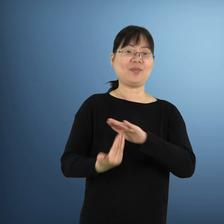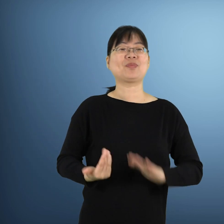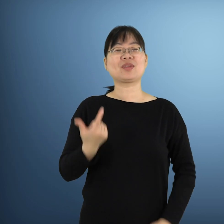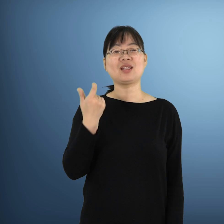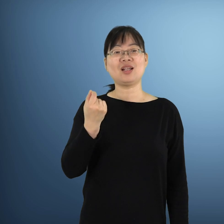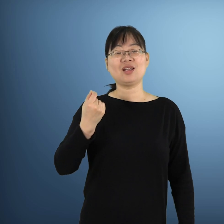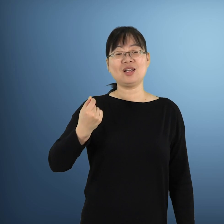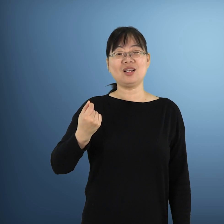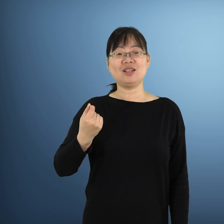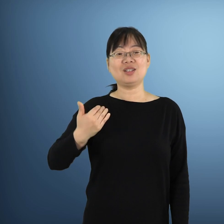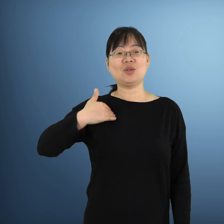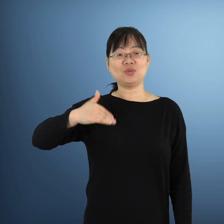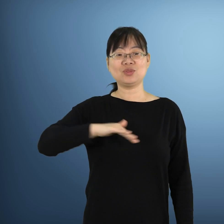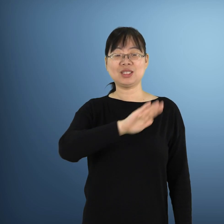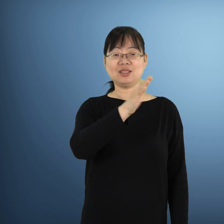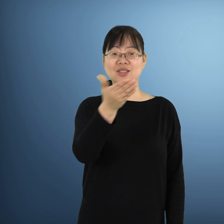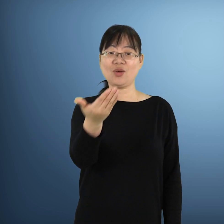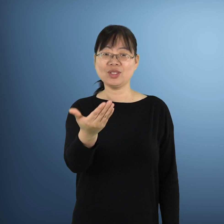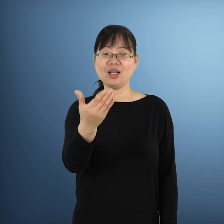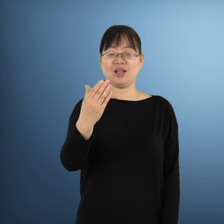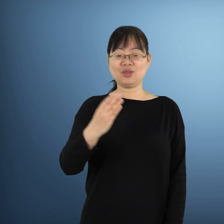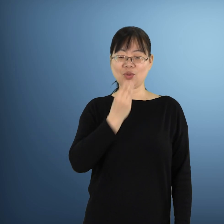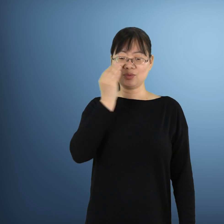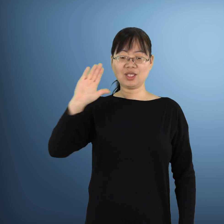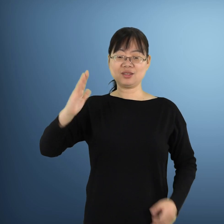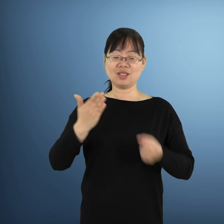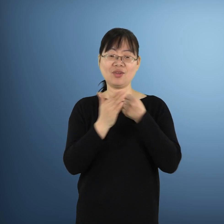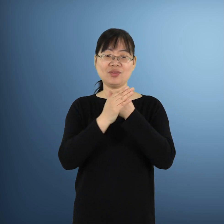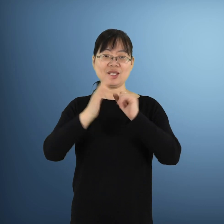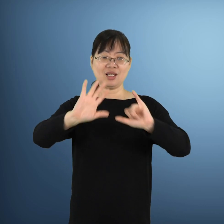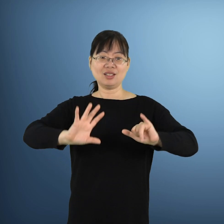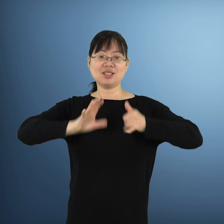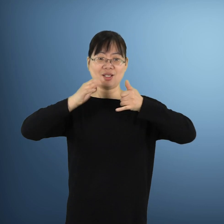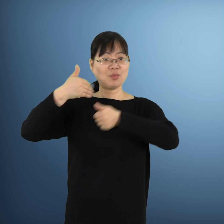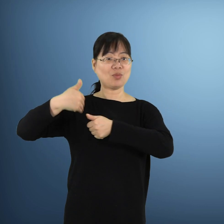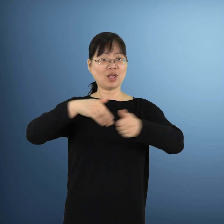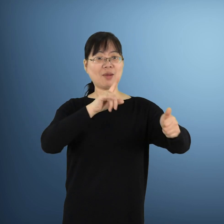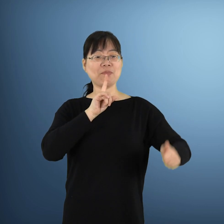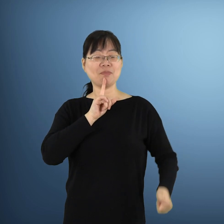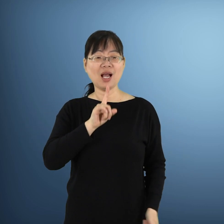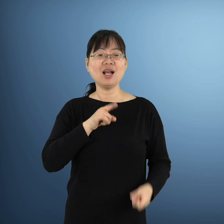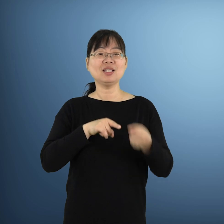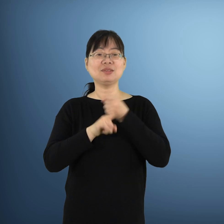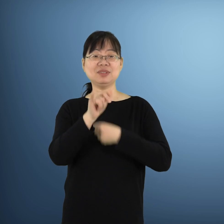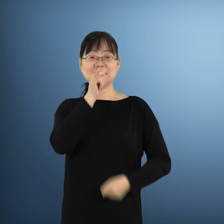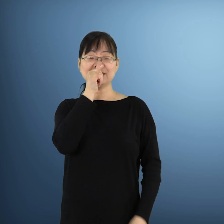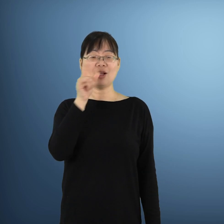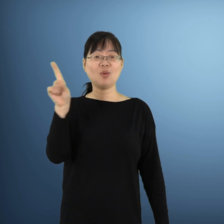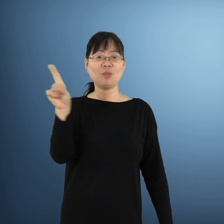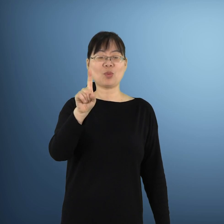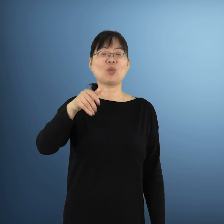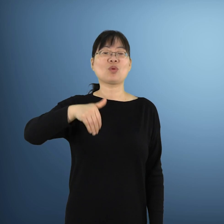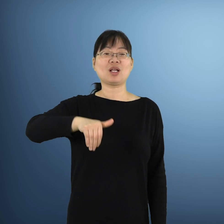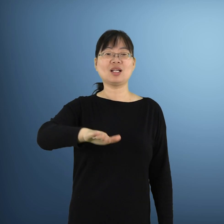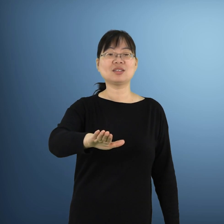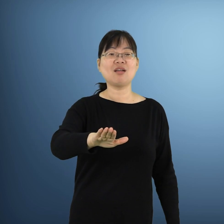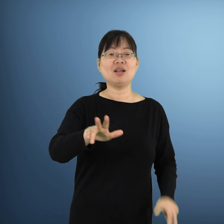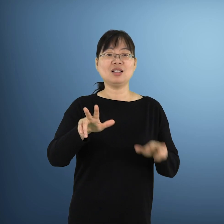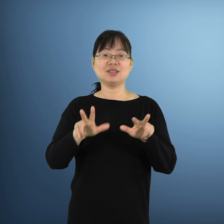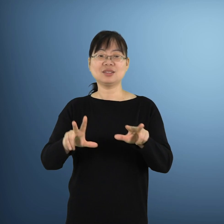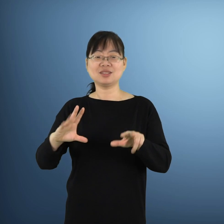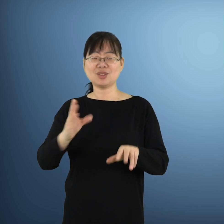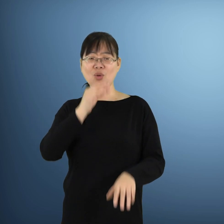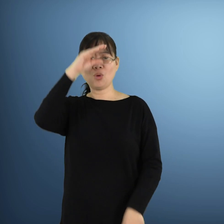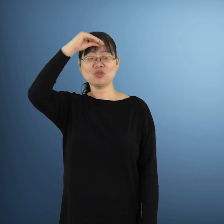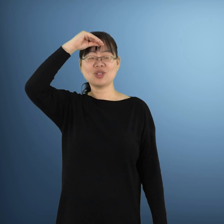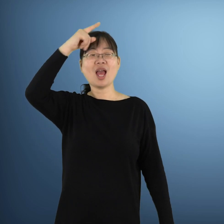그렇다면 우리 너희가 거룩하게 되었으니 세상에 보낸다는 말은 무슨 뜻입니까? 가서 막 거룩한